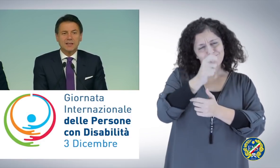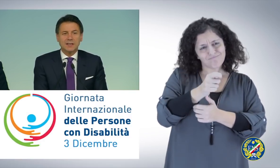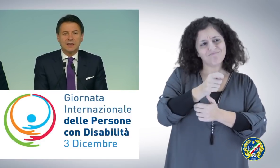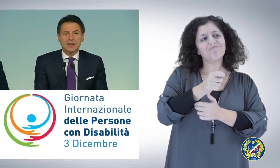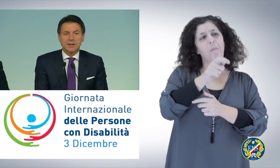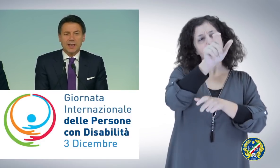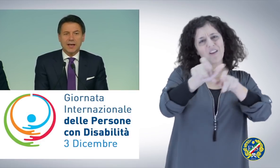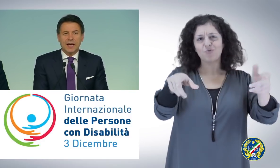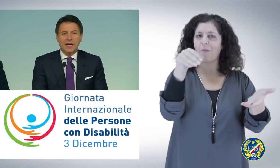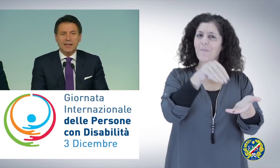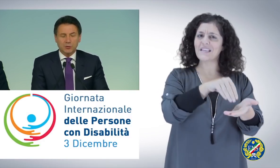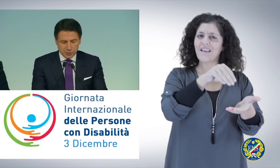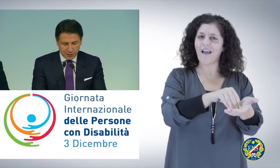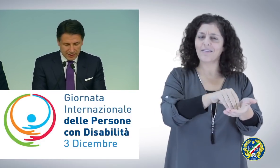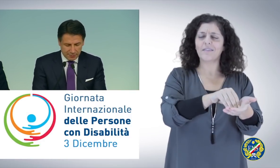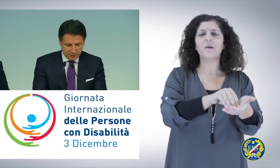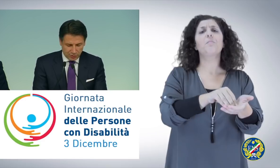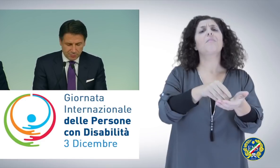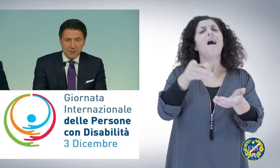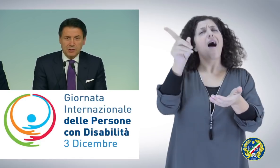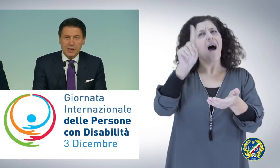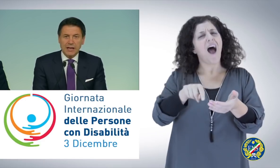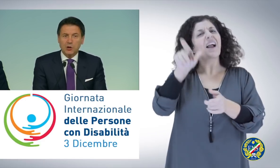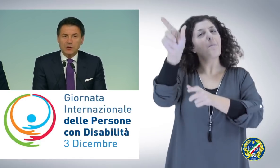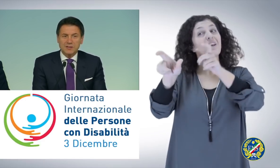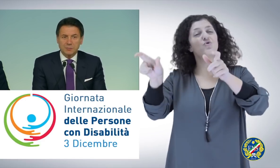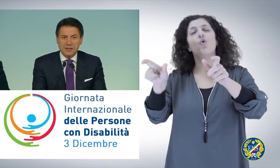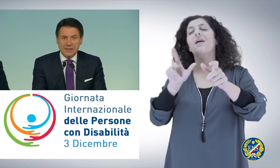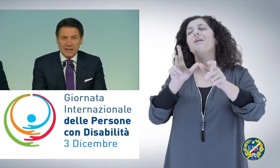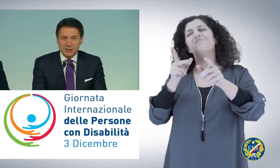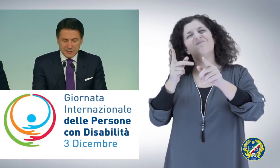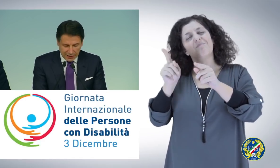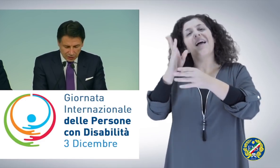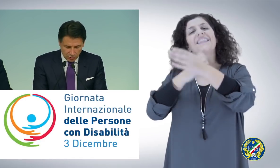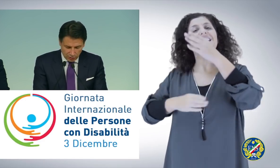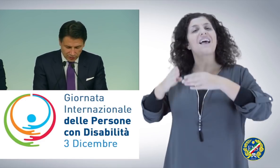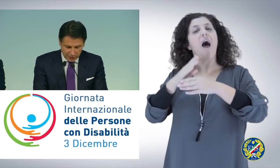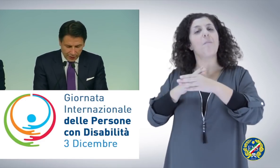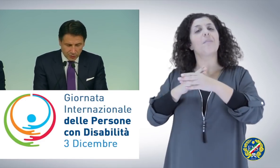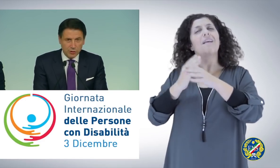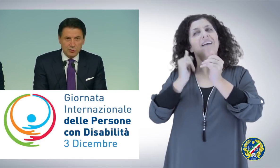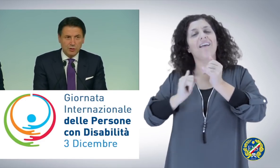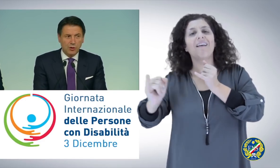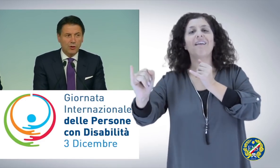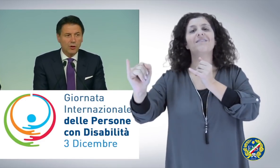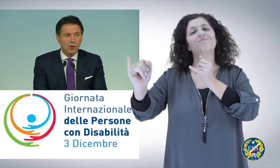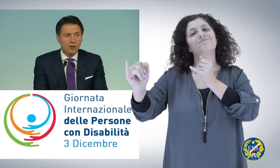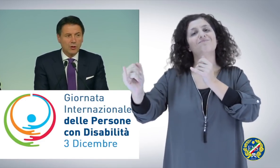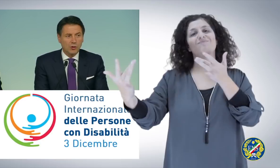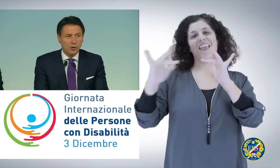e anche a tutte quelle persone in particolare con disabilità che ci stanno seguendo e sono con